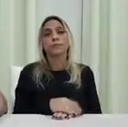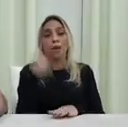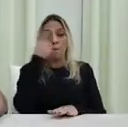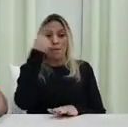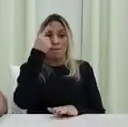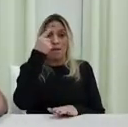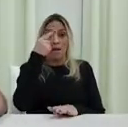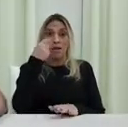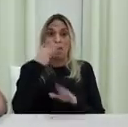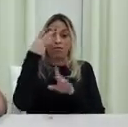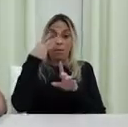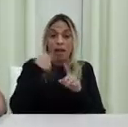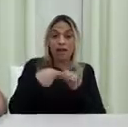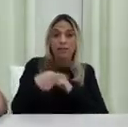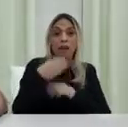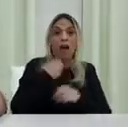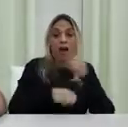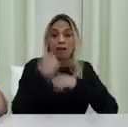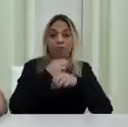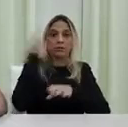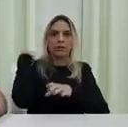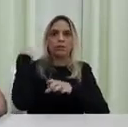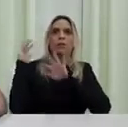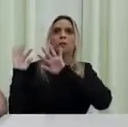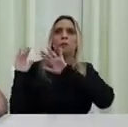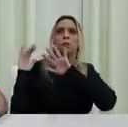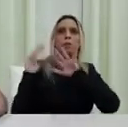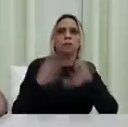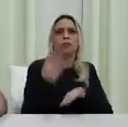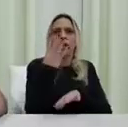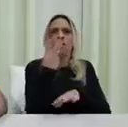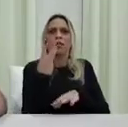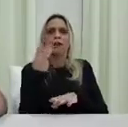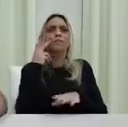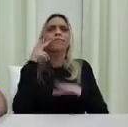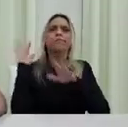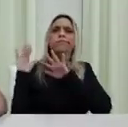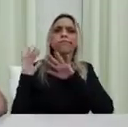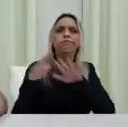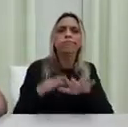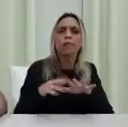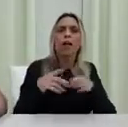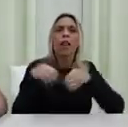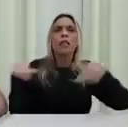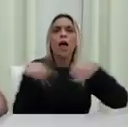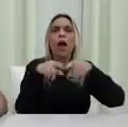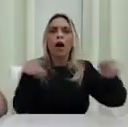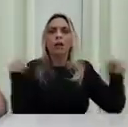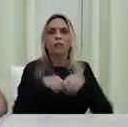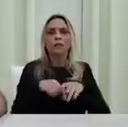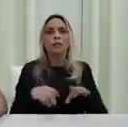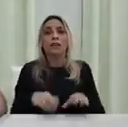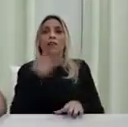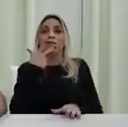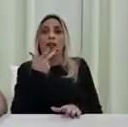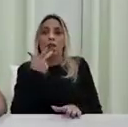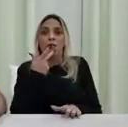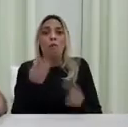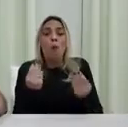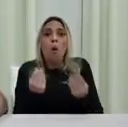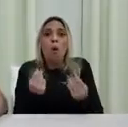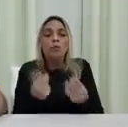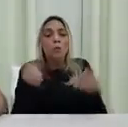No primeiro trimestre do ano passado, foram 43 invasões de terra. No primeiro trimestre desse ano, apenas uma invasão de terra. Estou achando que foi muito, tem que ser zero,